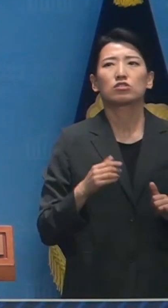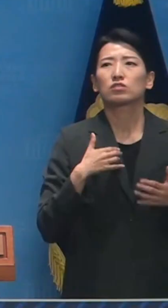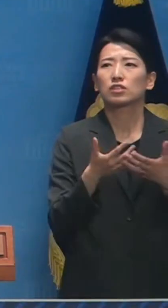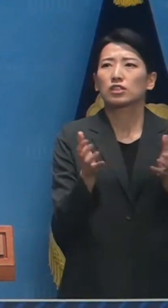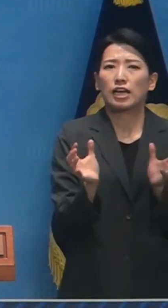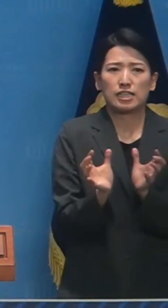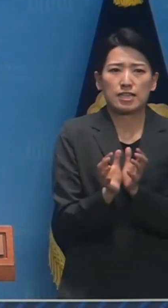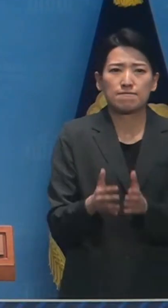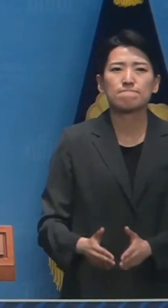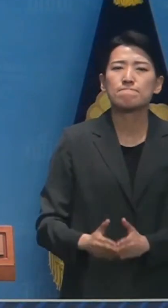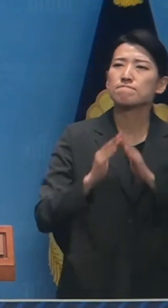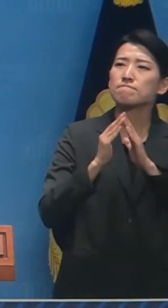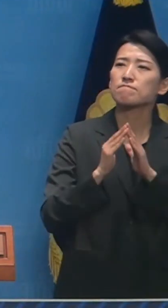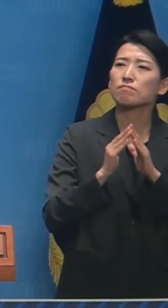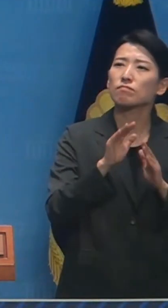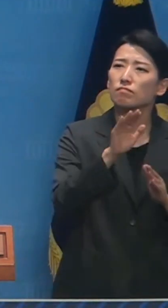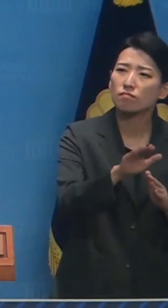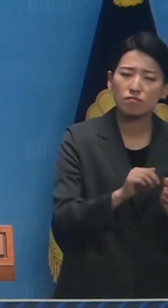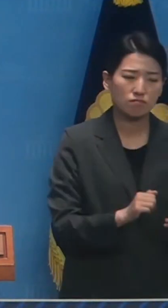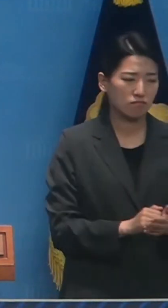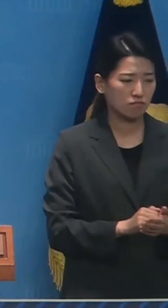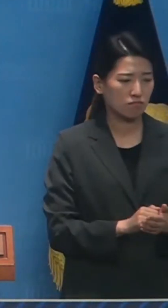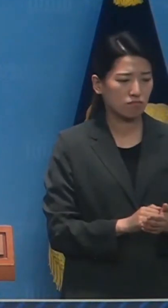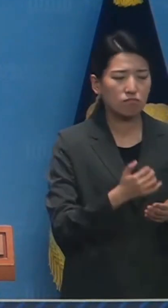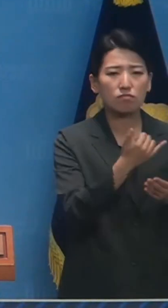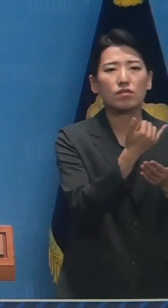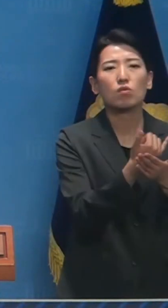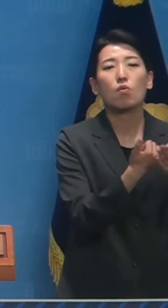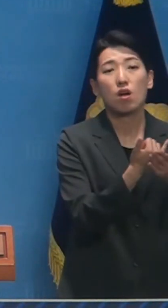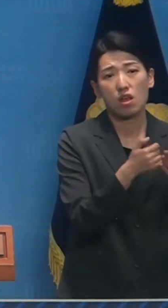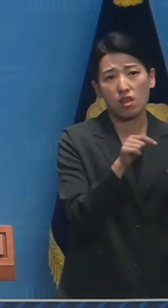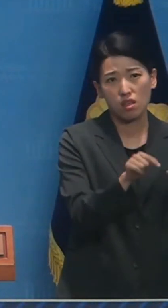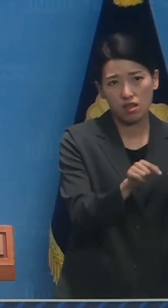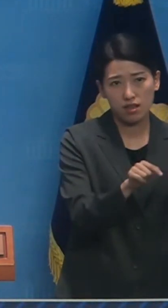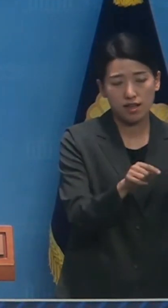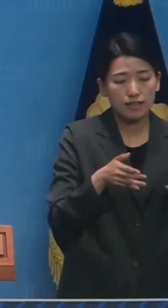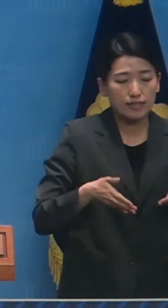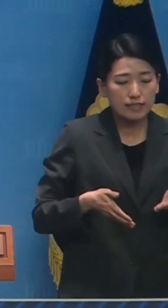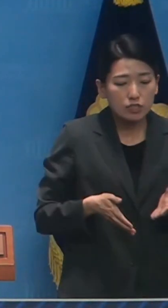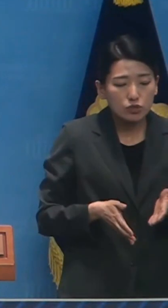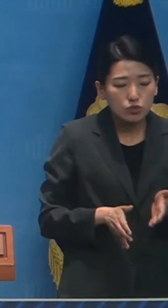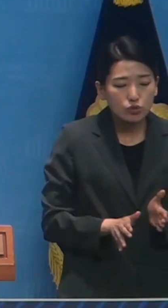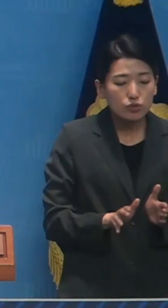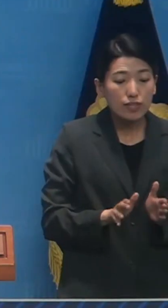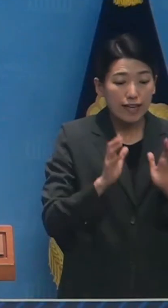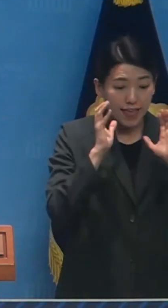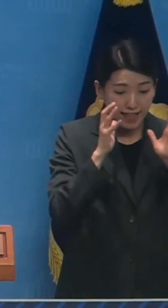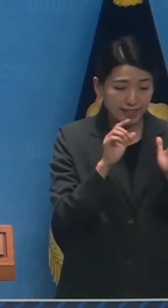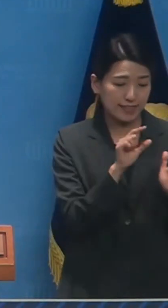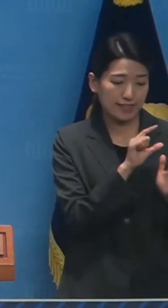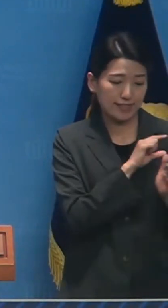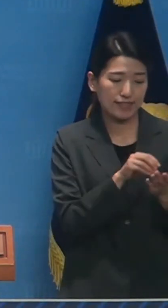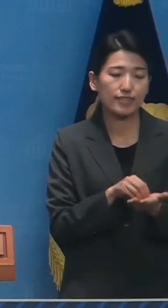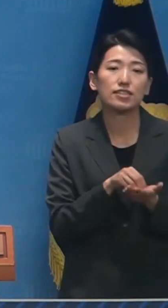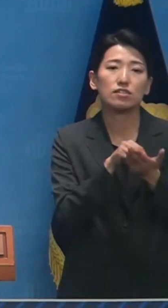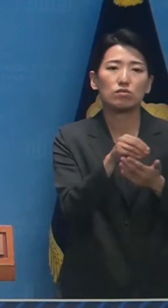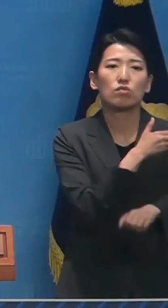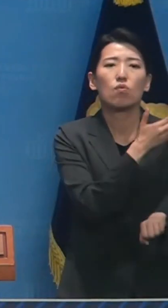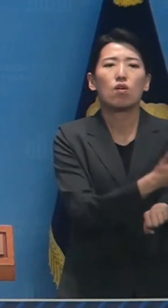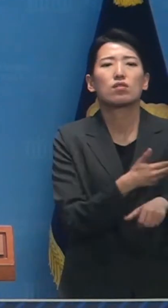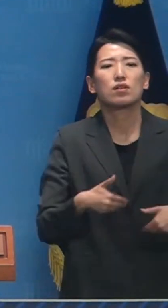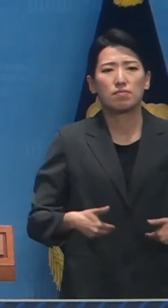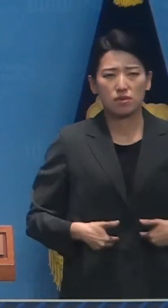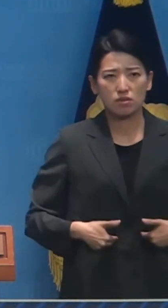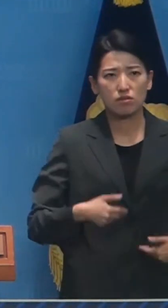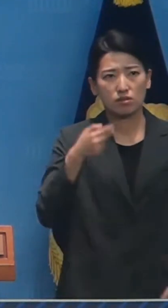입양 아동 등을 출생 아동의 원천 권리인 출생 등록될 권리 23년